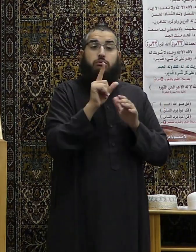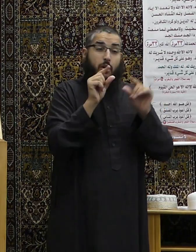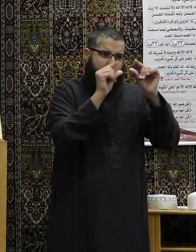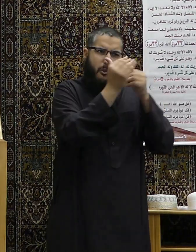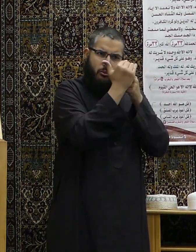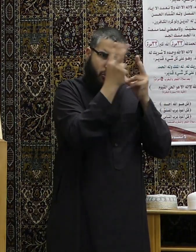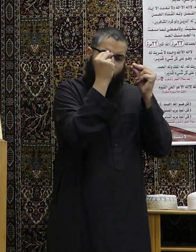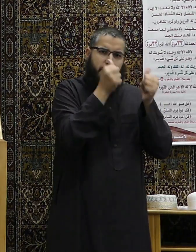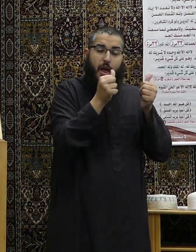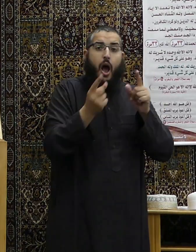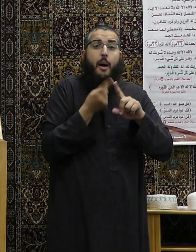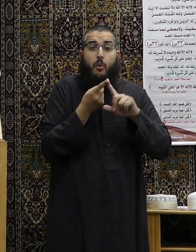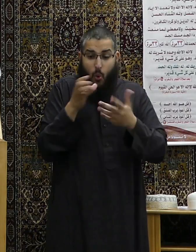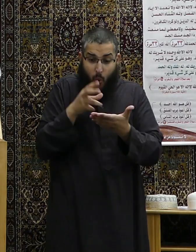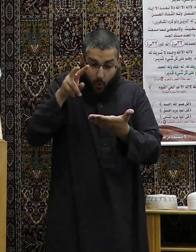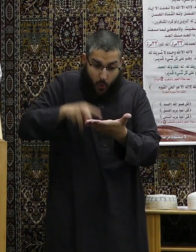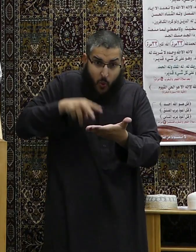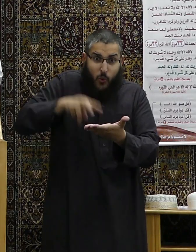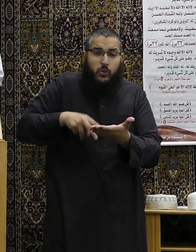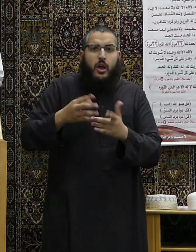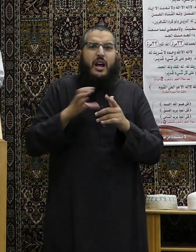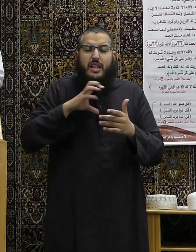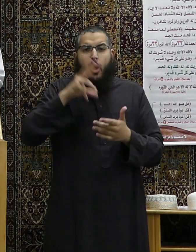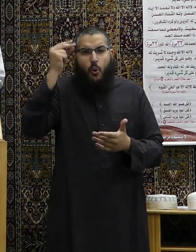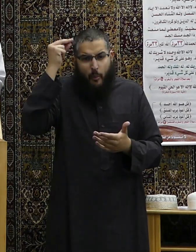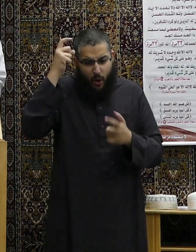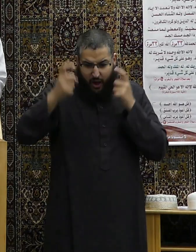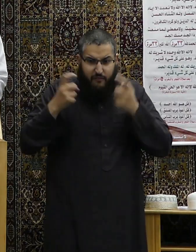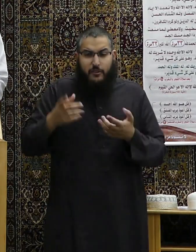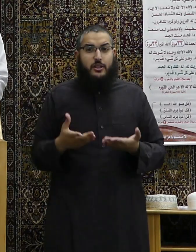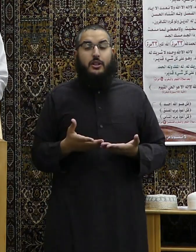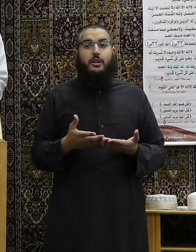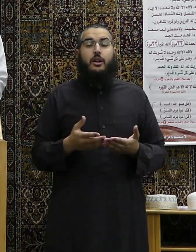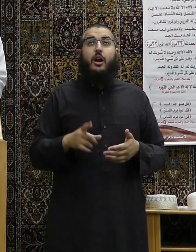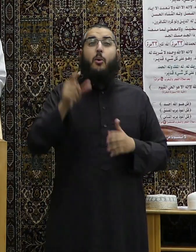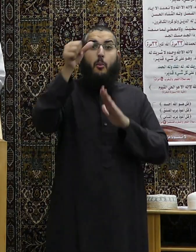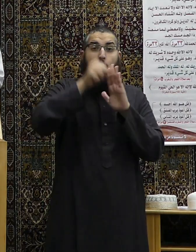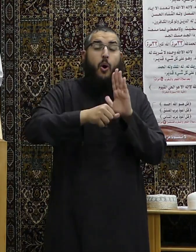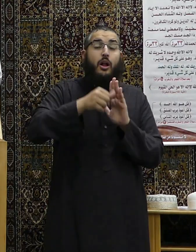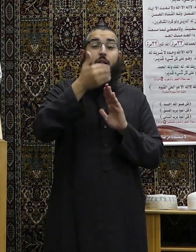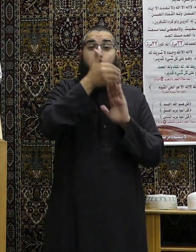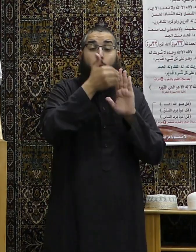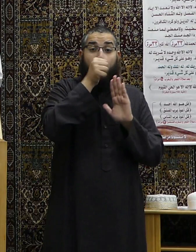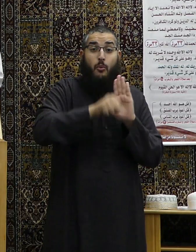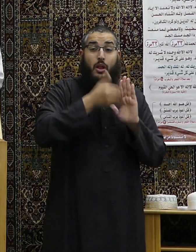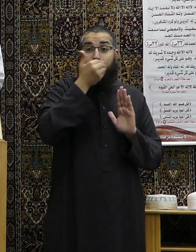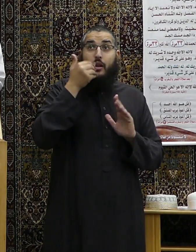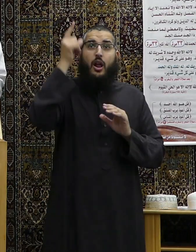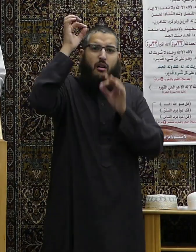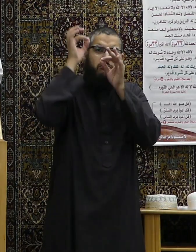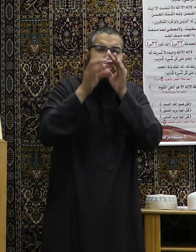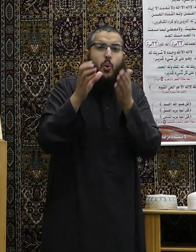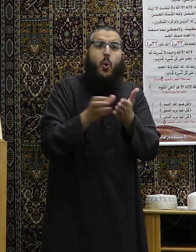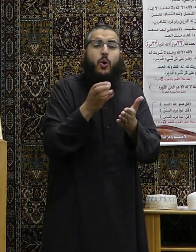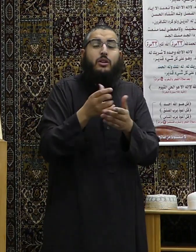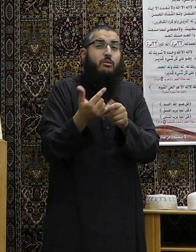comprendre. Shahru Ramadan alladhi unzila fihi al-Qur'an. Allah Azza wa Jalla nous dit le mois du Ramadan au cours duquel le Coran a été révélé.